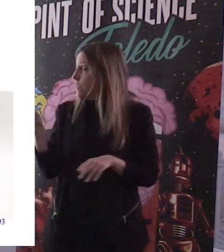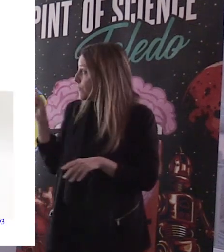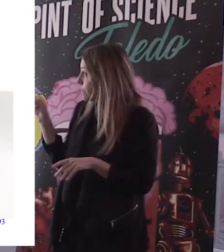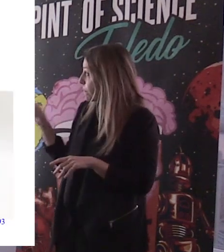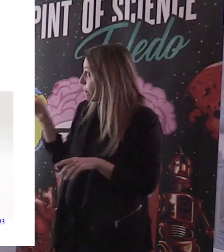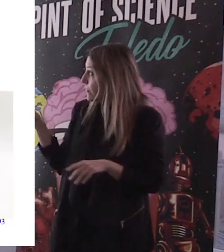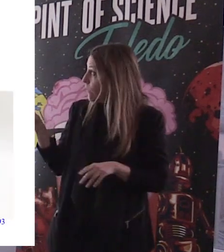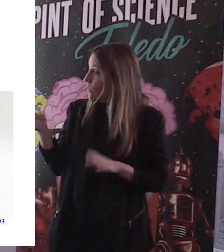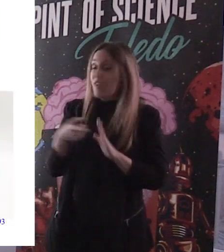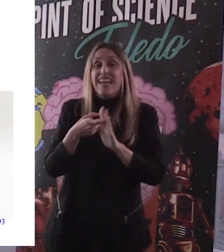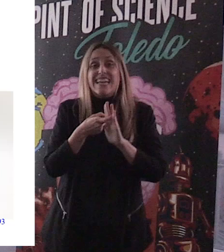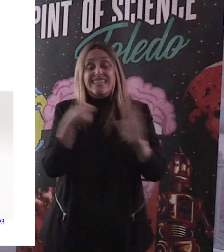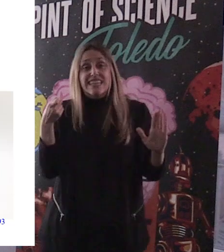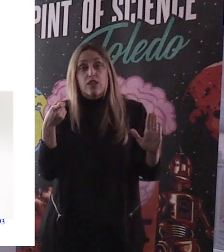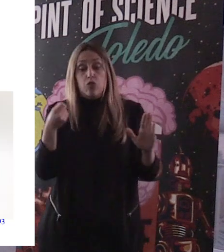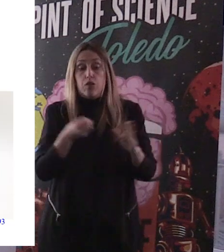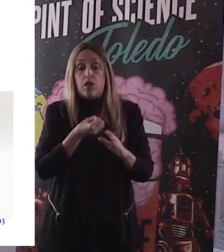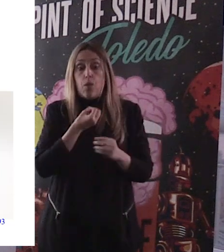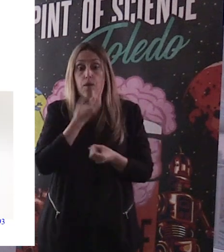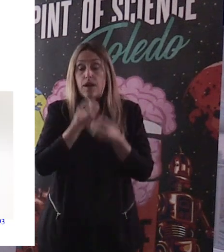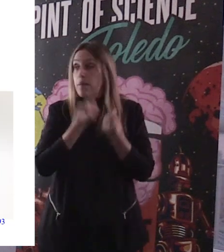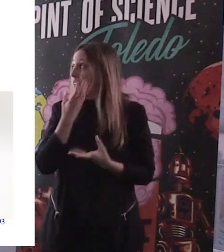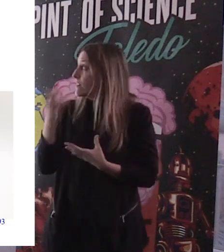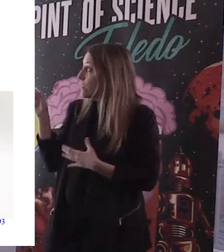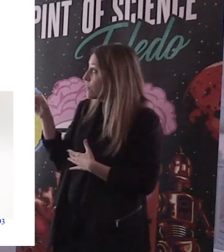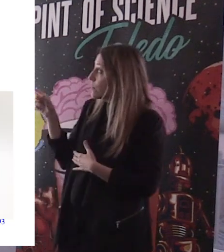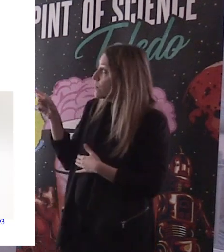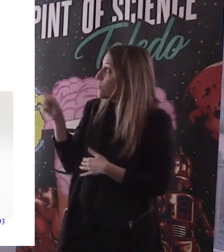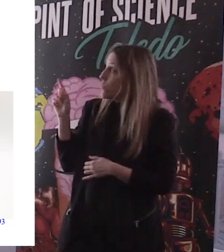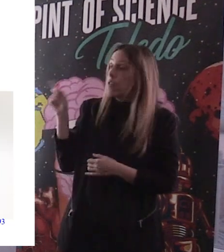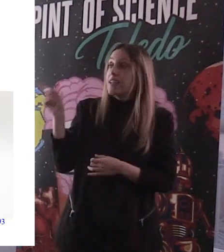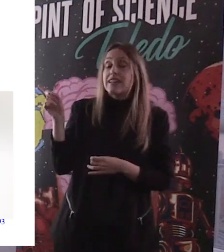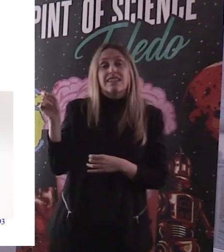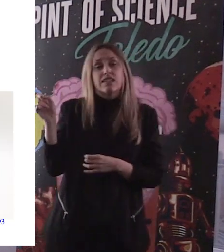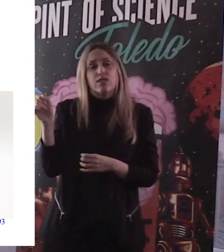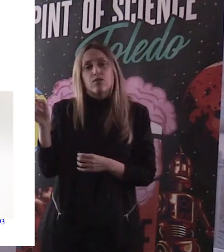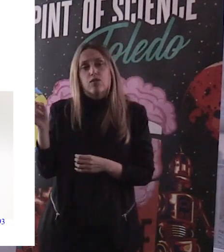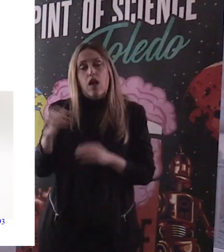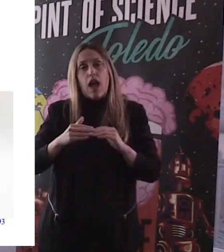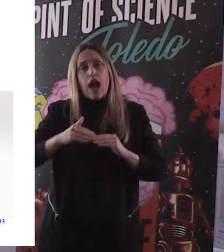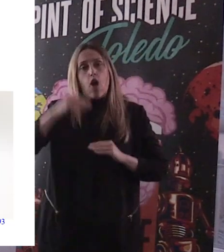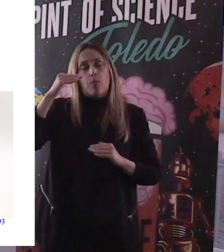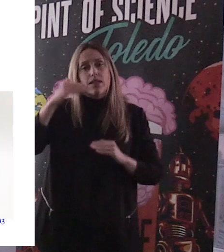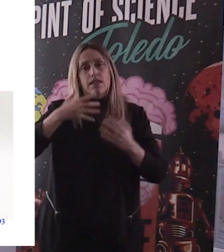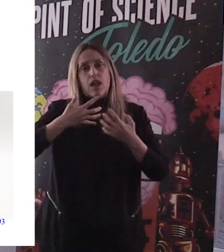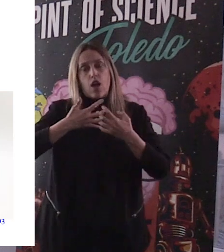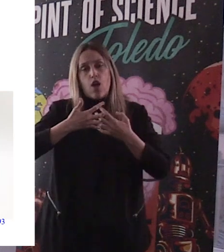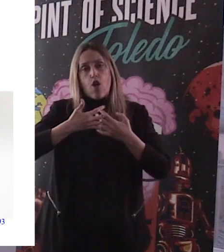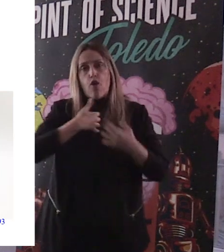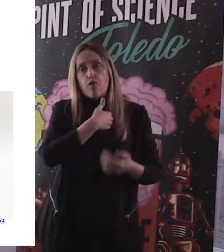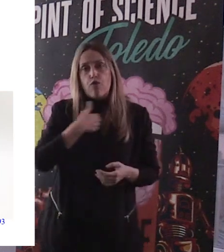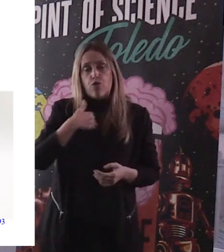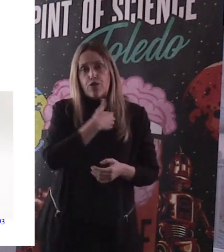un extracto de una planta, astragalos, y este extracto aumenta la función de